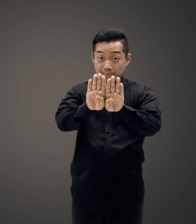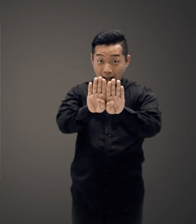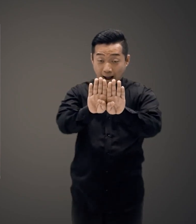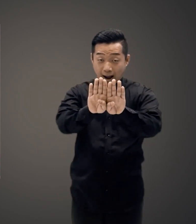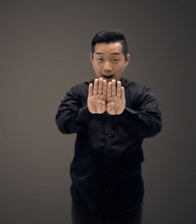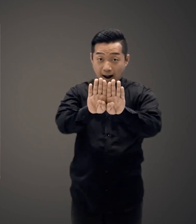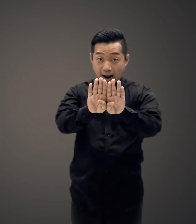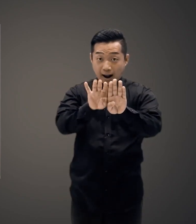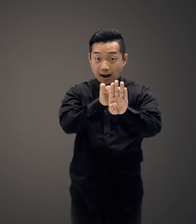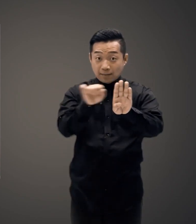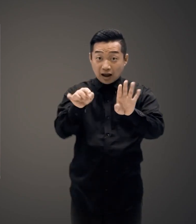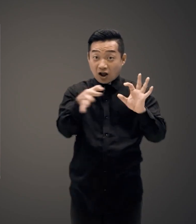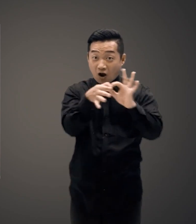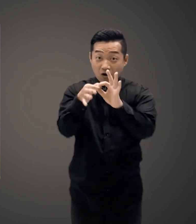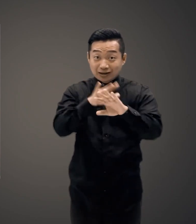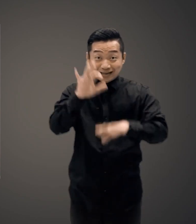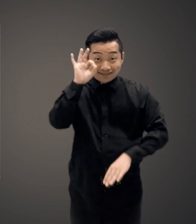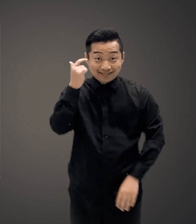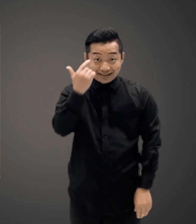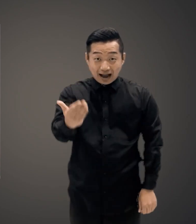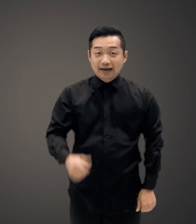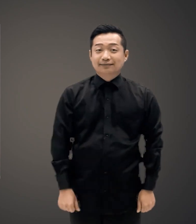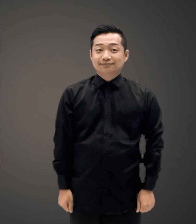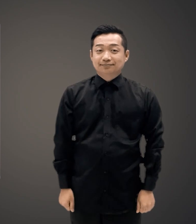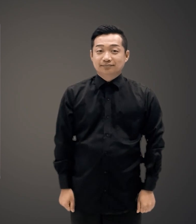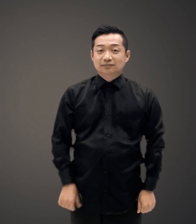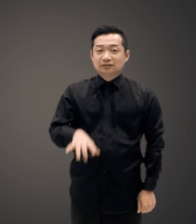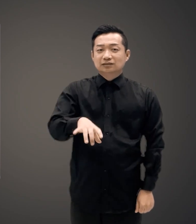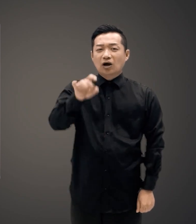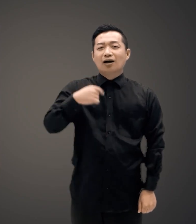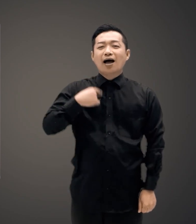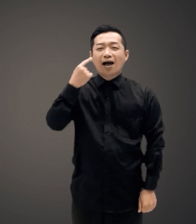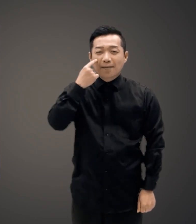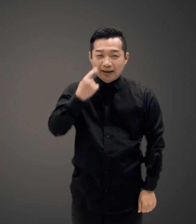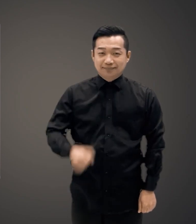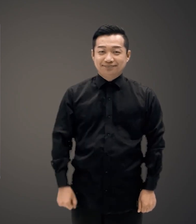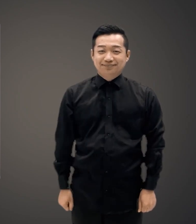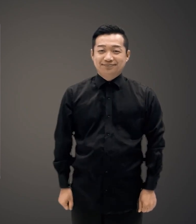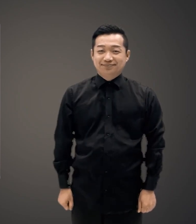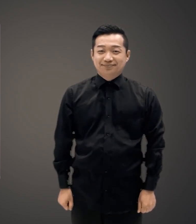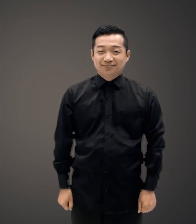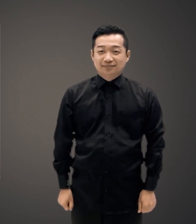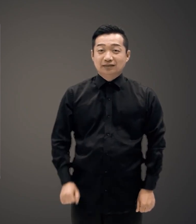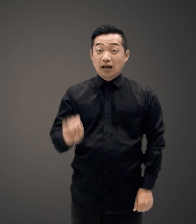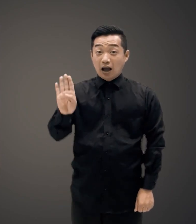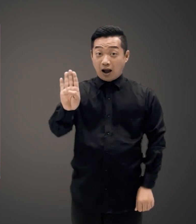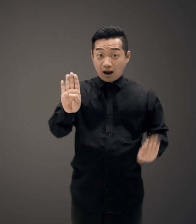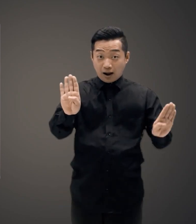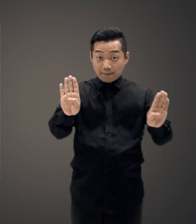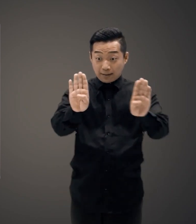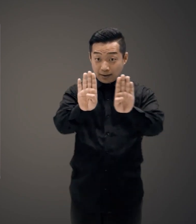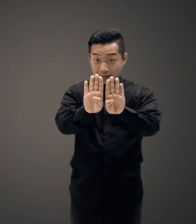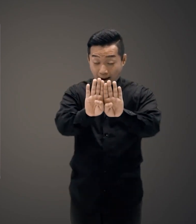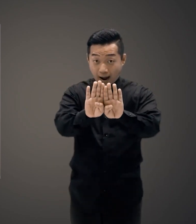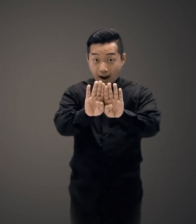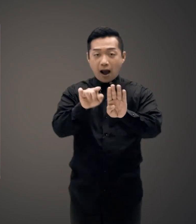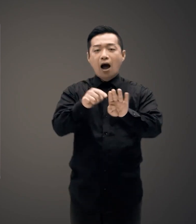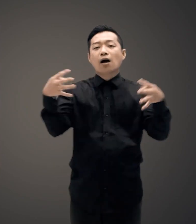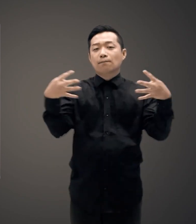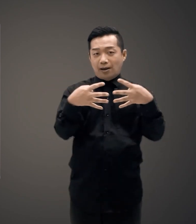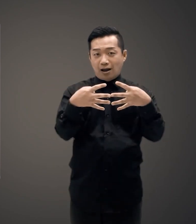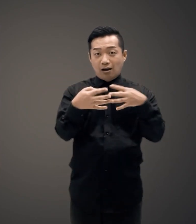해주시고, 잘 보이나요? 처음 해봐가지고 지금 이렇게 만나게